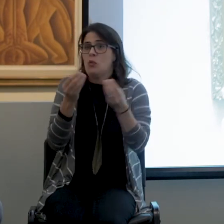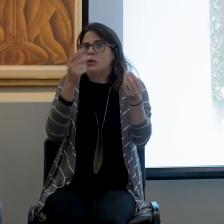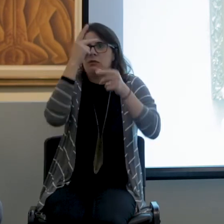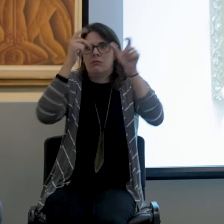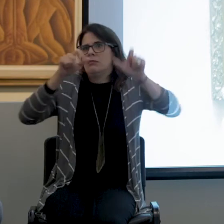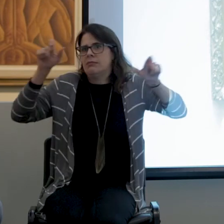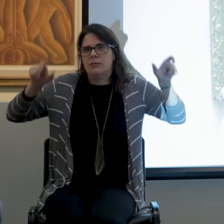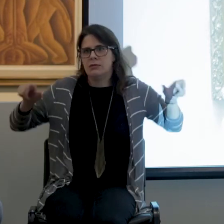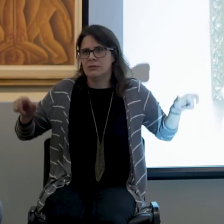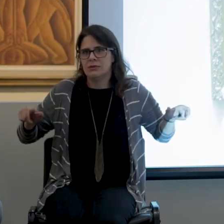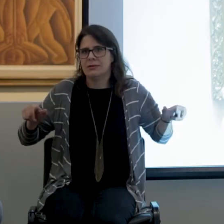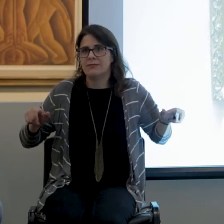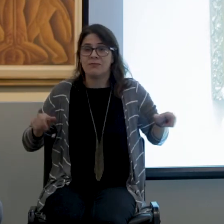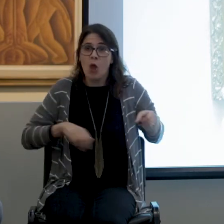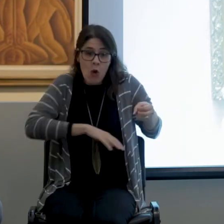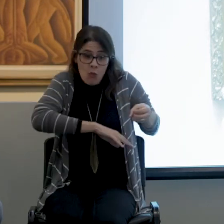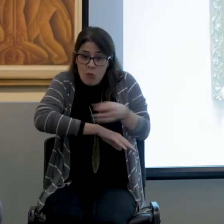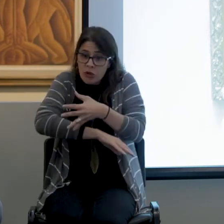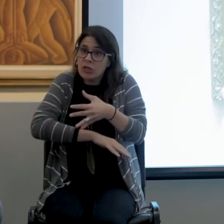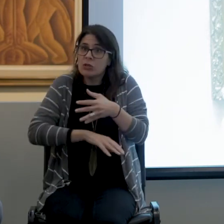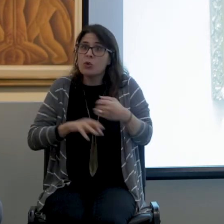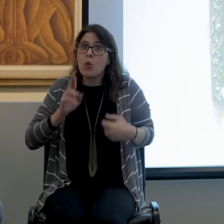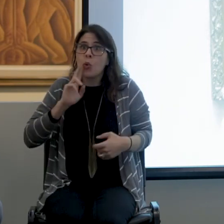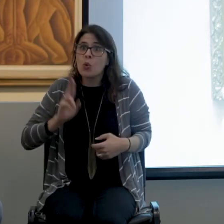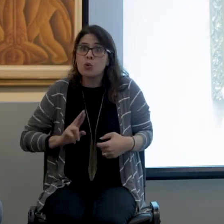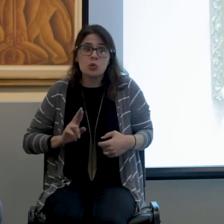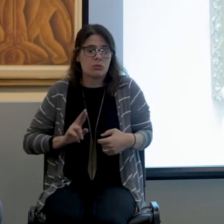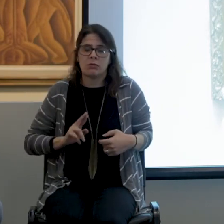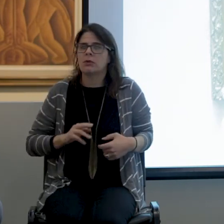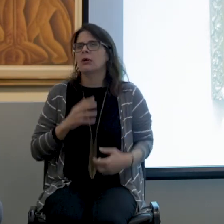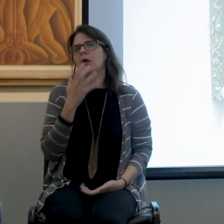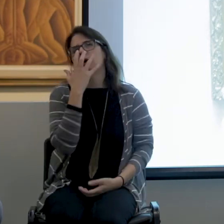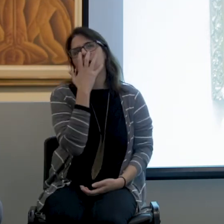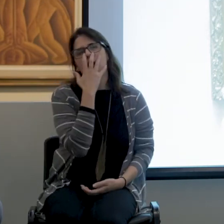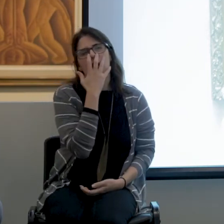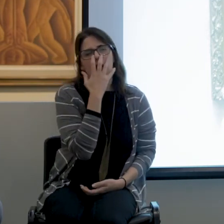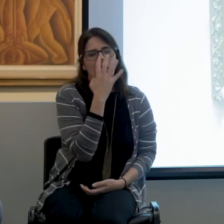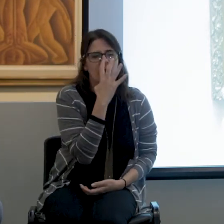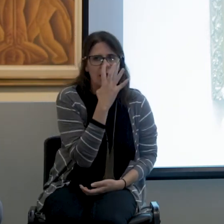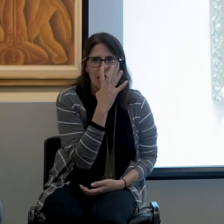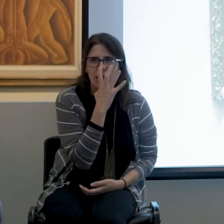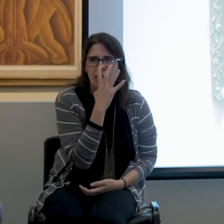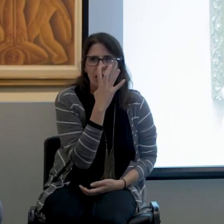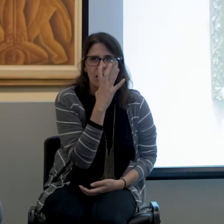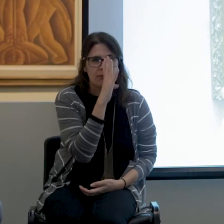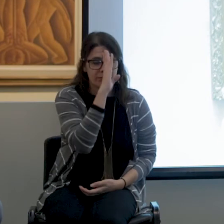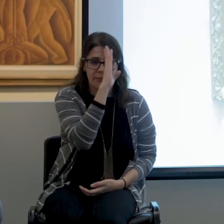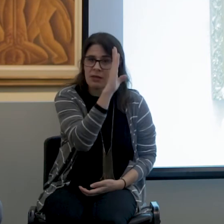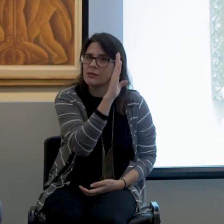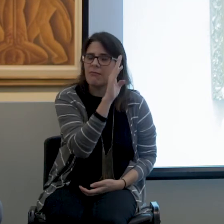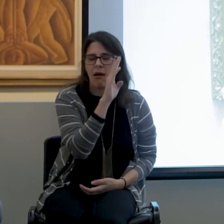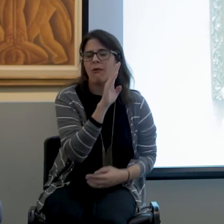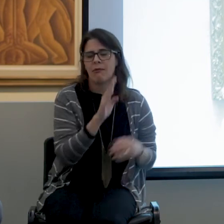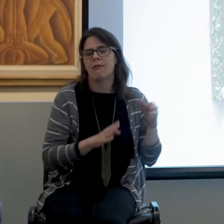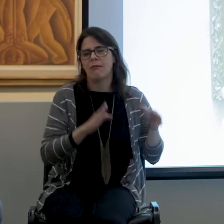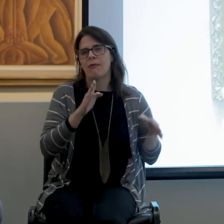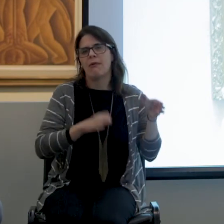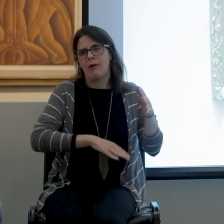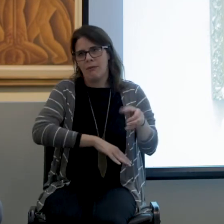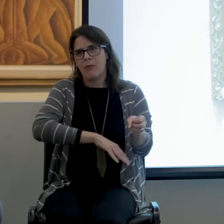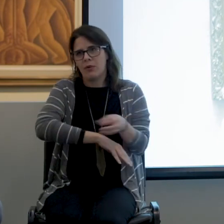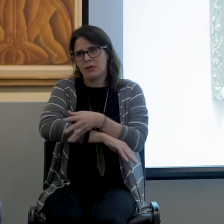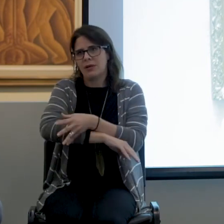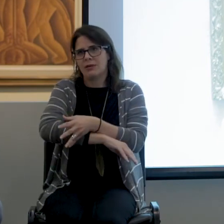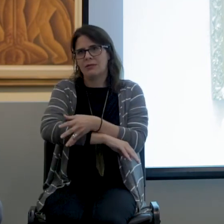O modernismo russo é a coisa mais fascinante da arte moderna, na minha opinião. E ele acaba, logo, em 1920 e